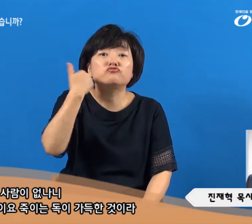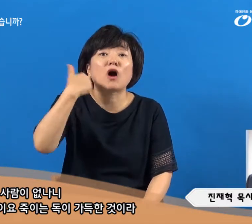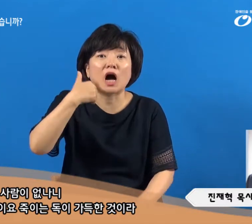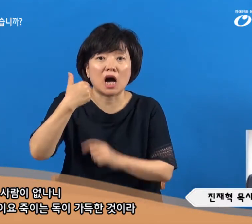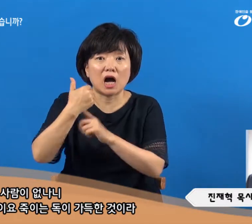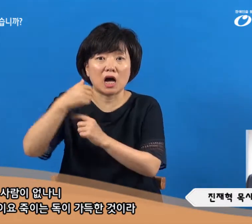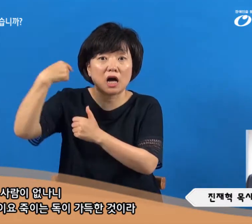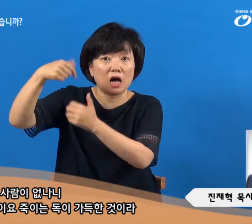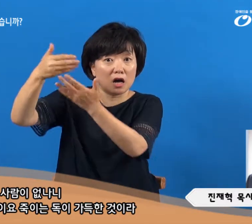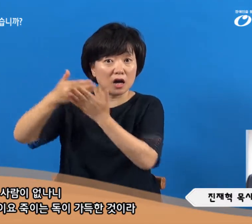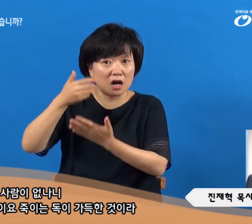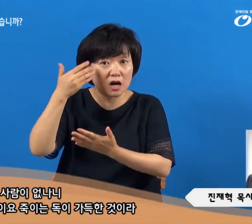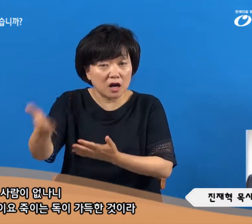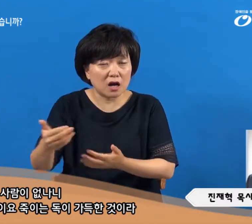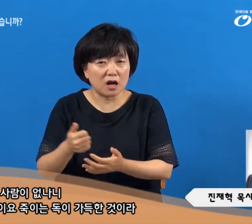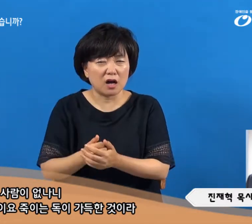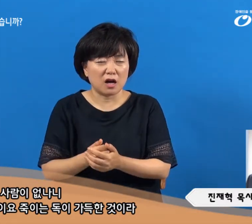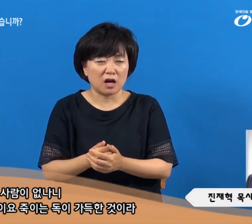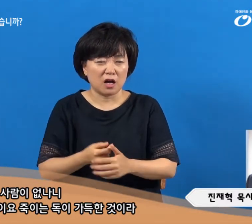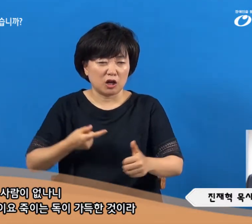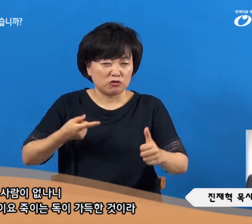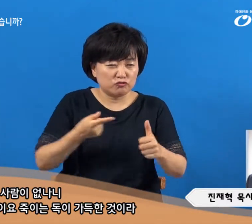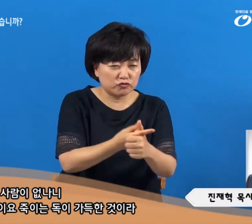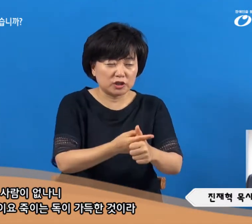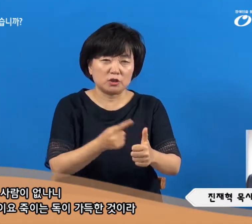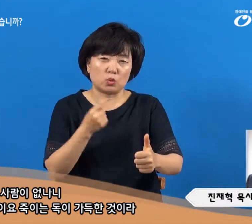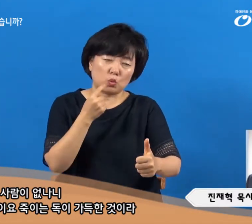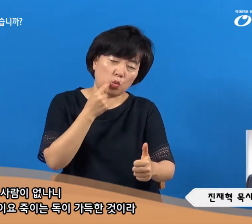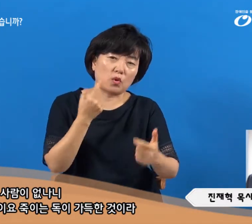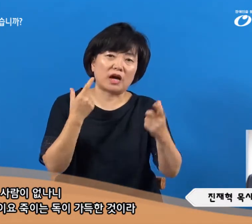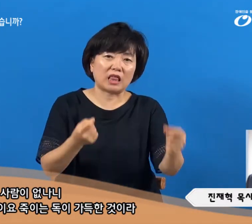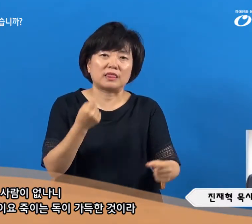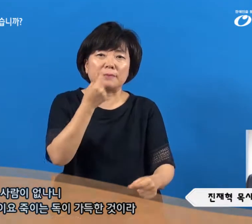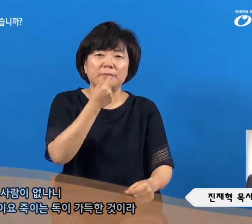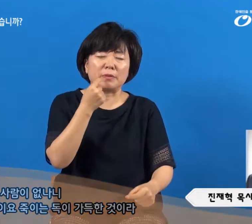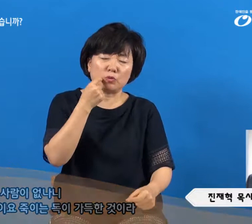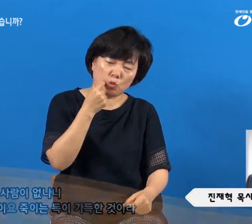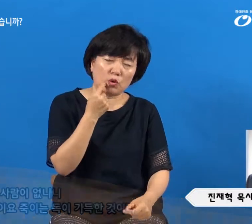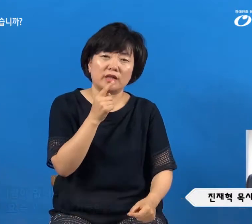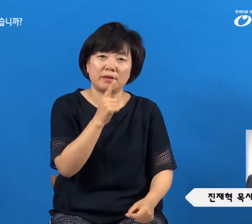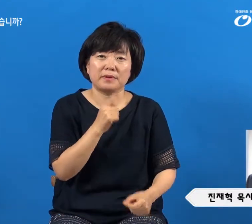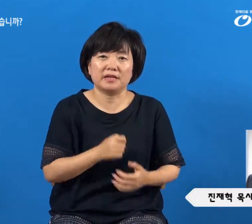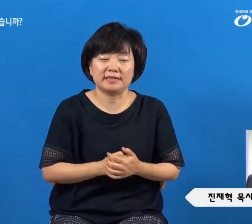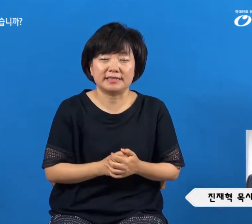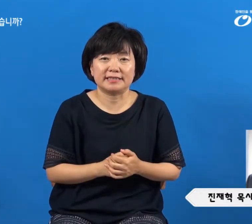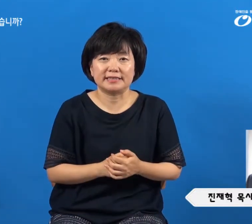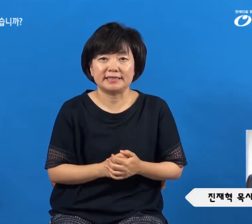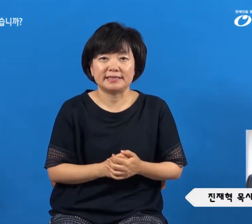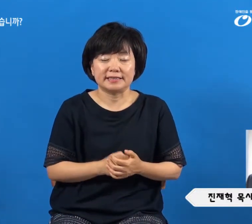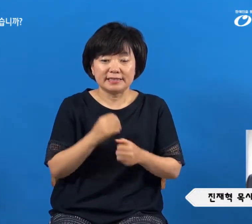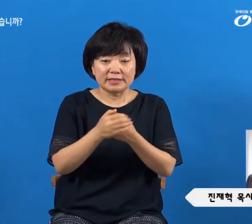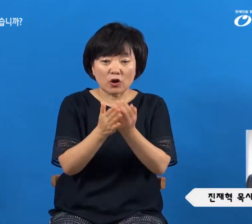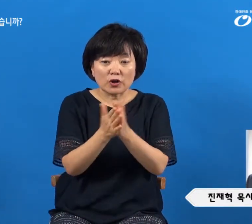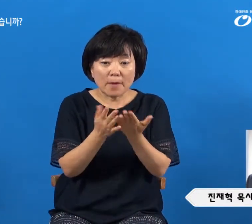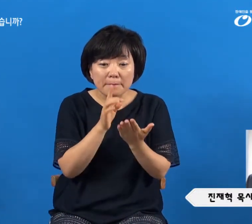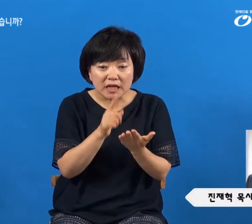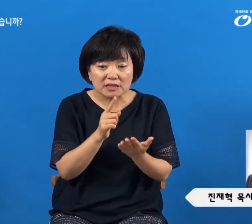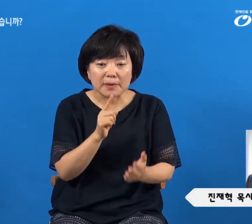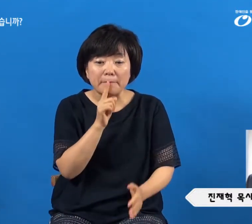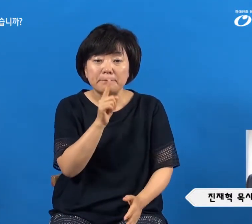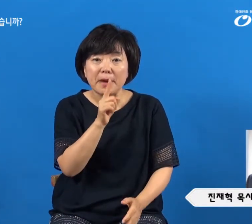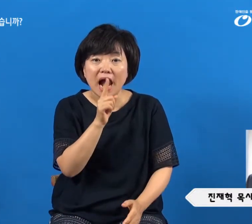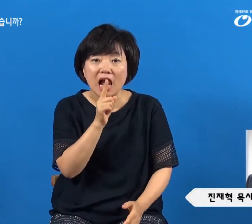쉬지 아니하는 악이요 죽이는 독이 가득한 것이라. 오늘 성경은